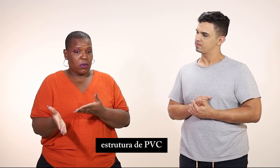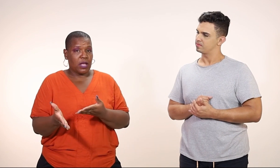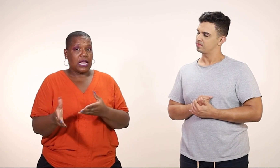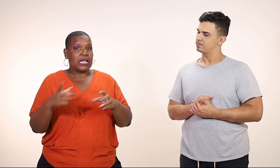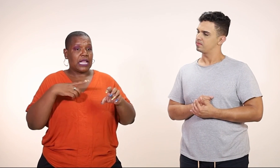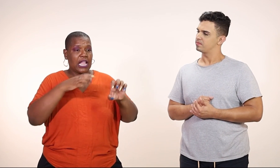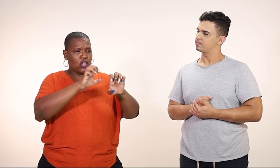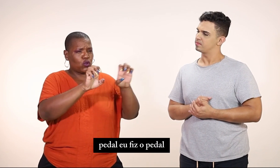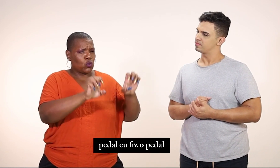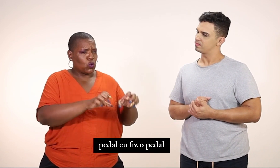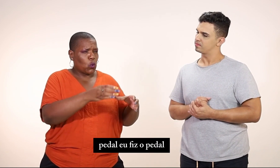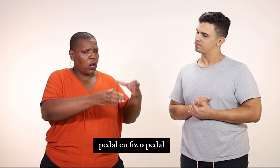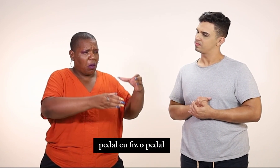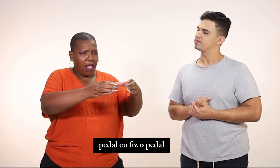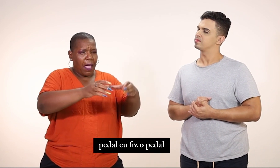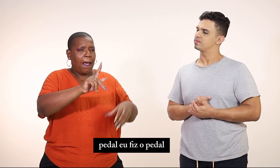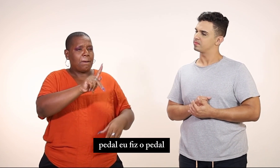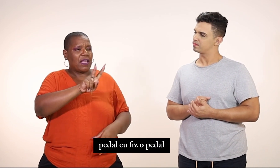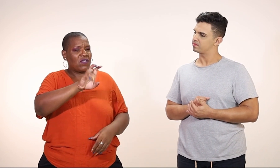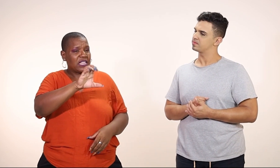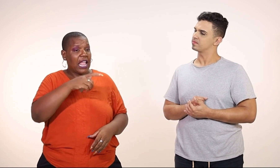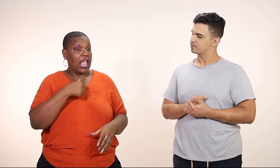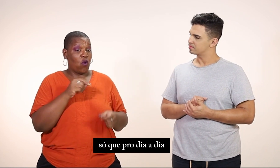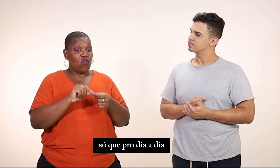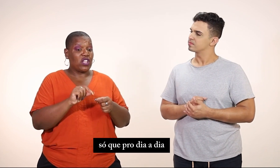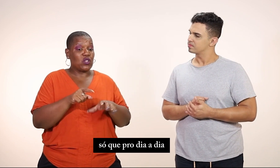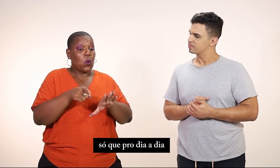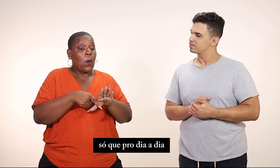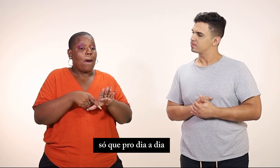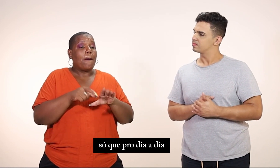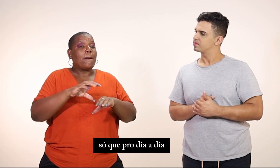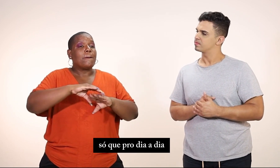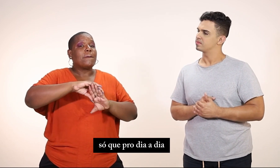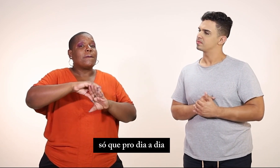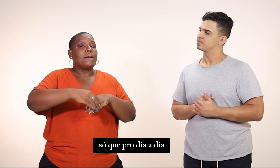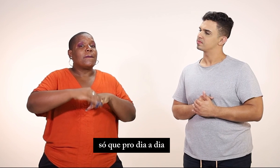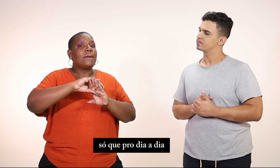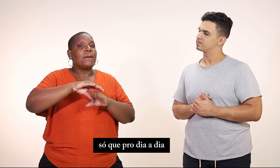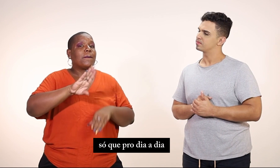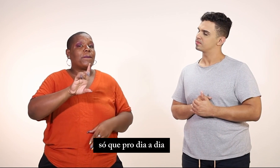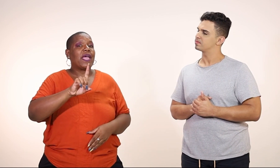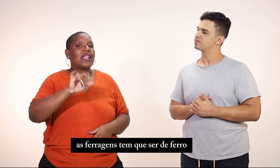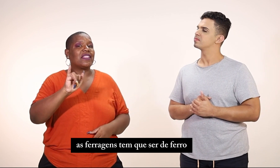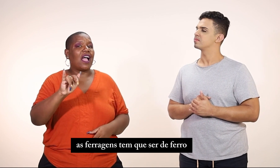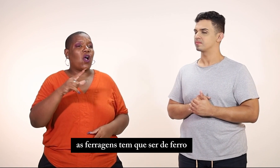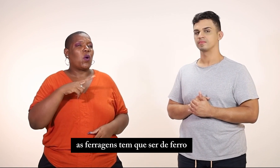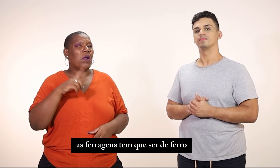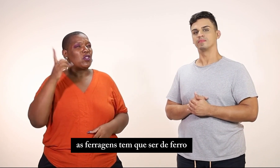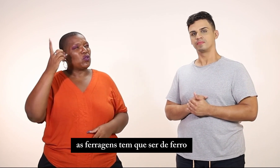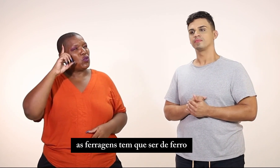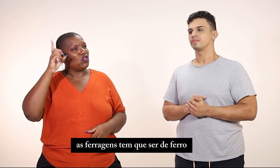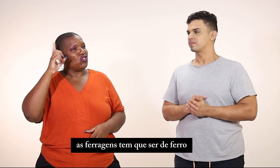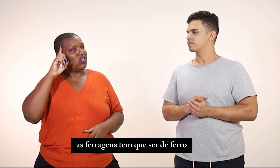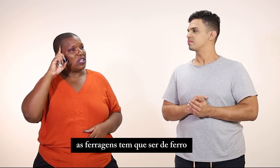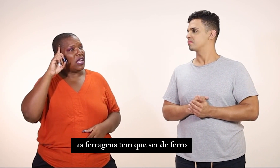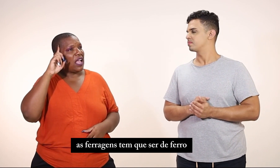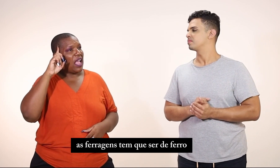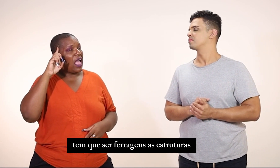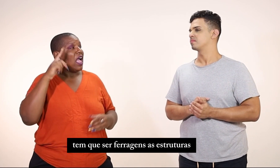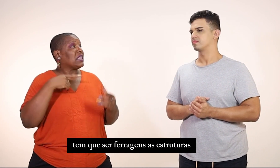PVC, pedal, eu fiz o pedal. Só que, pro dia a dia, as ferragens tem que ser de ferro, tem que ser